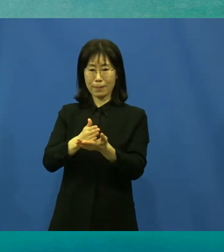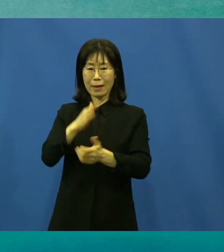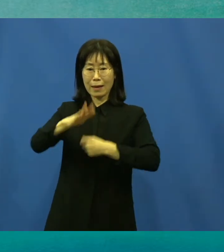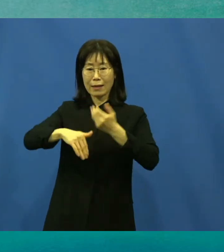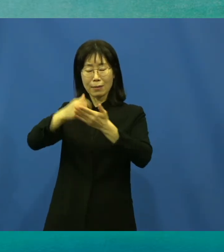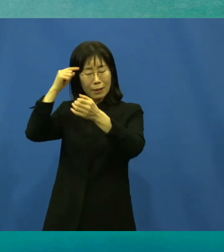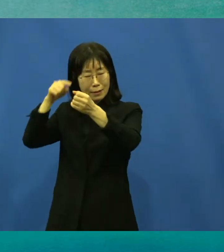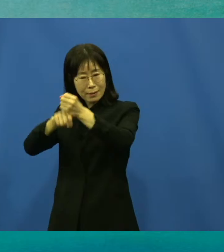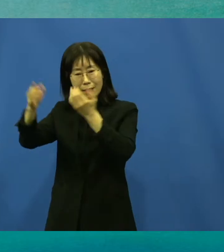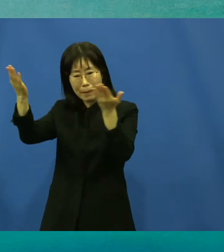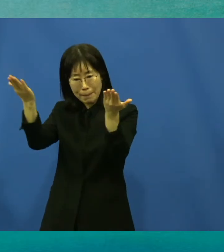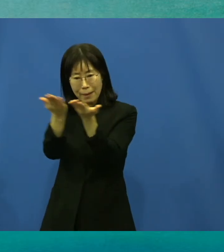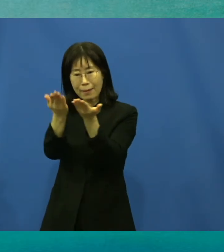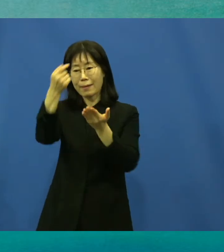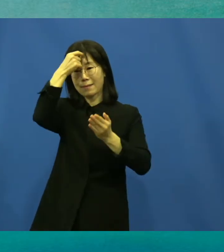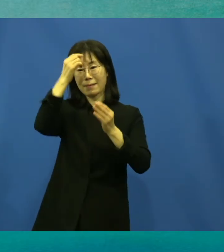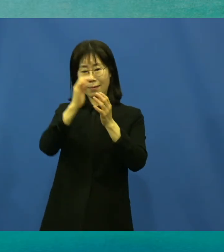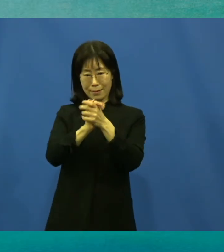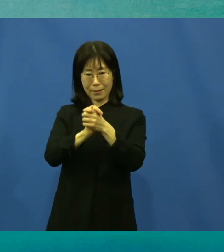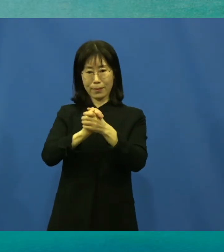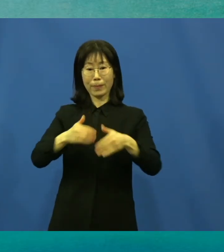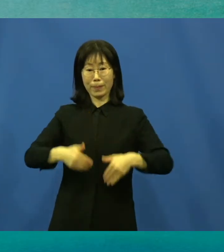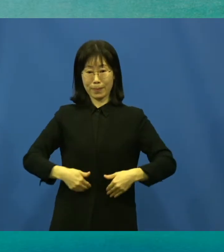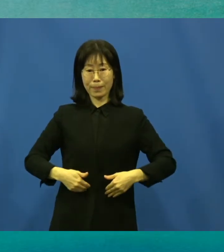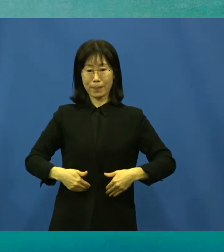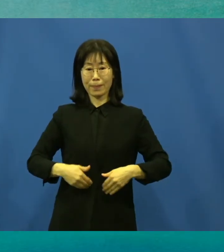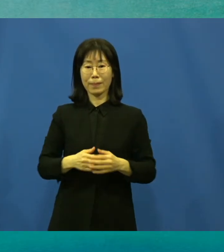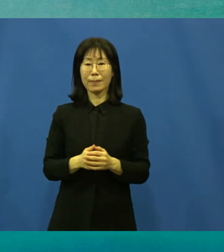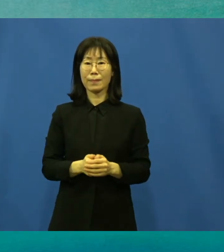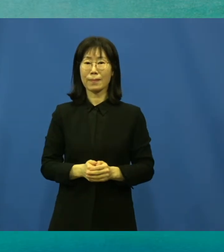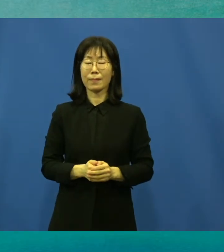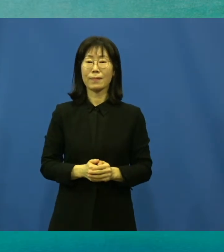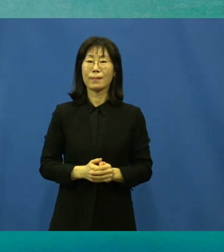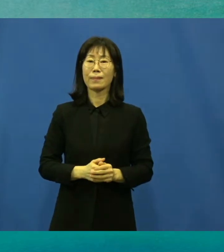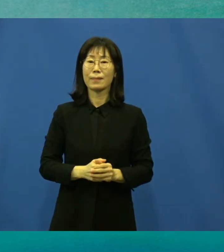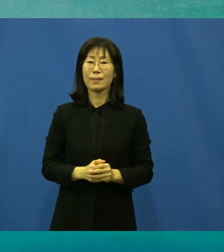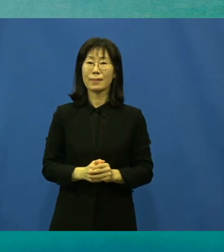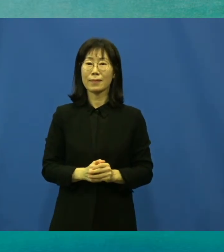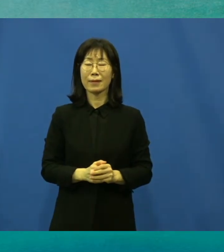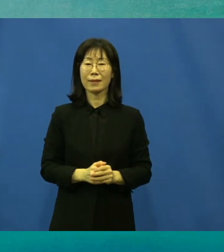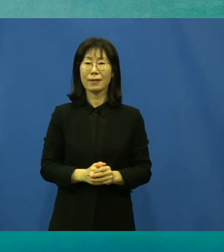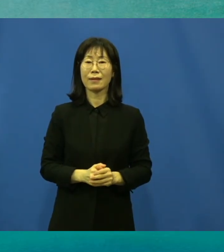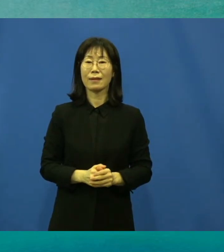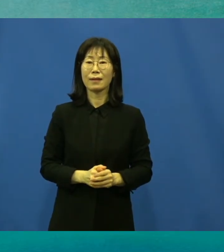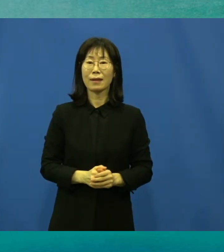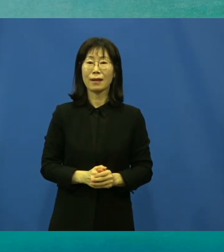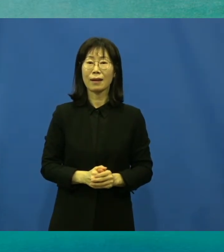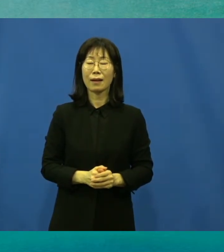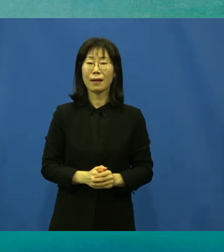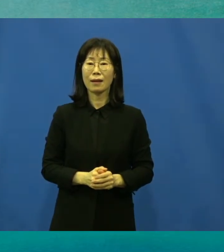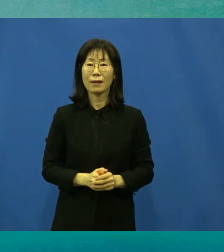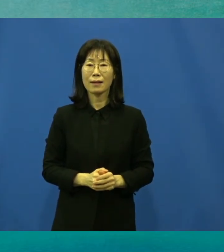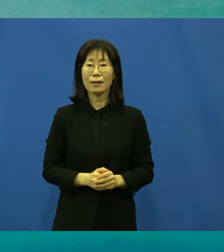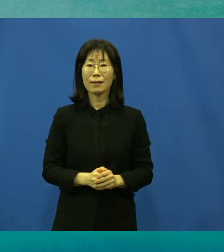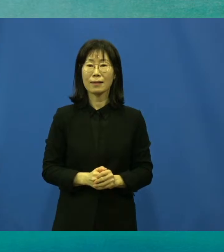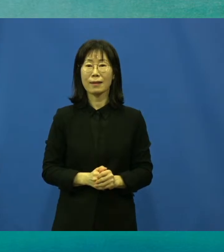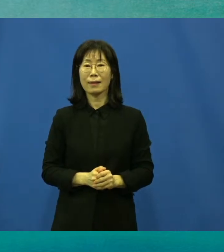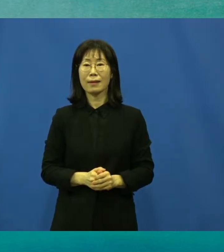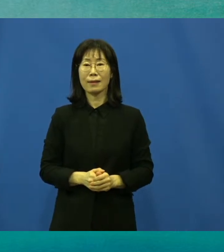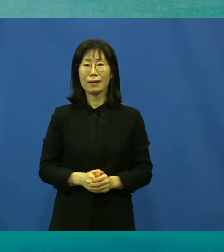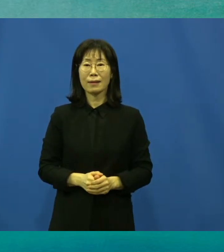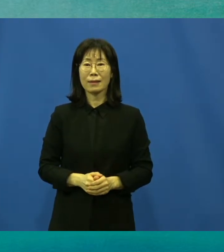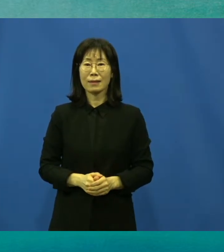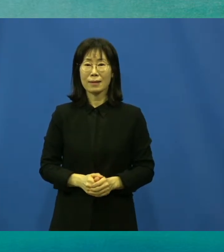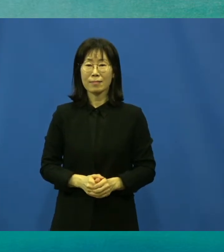무엇보다 무서운 것은 사람이 고통에 적응하는 것입니다. 여러분, 오랫동안 고통을 당하고